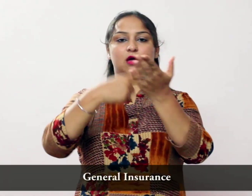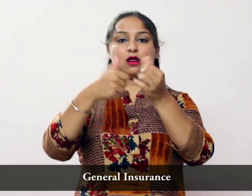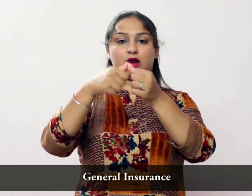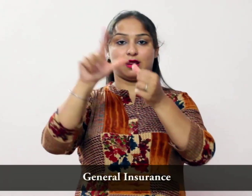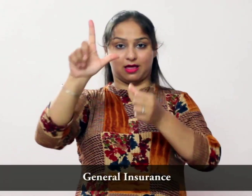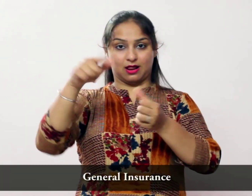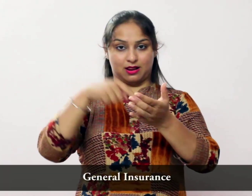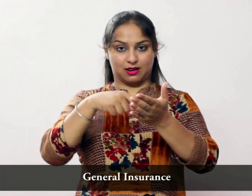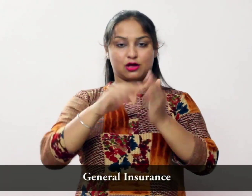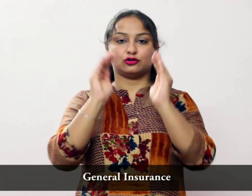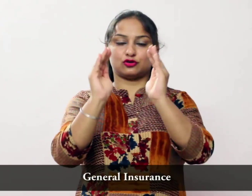सामान्य बीमा।